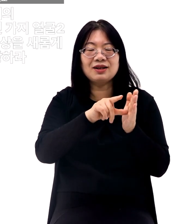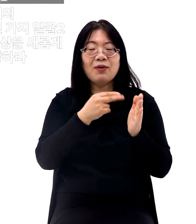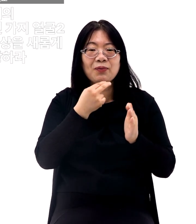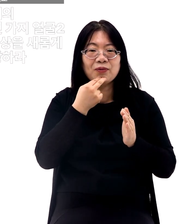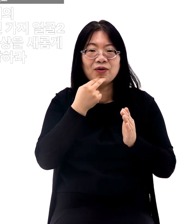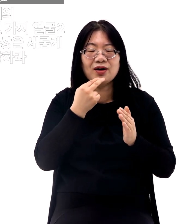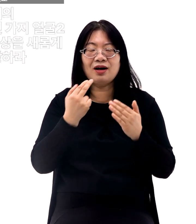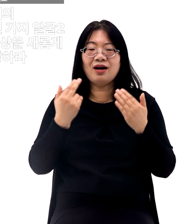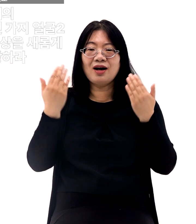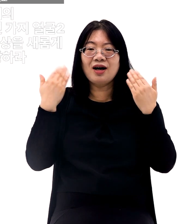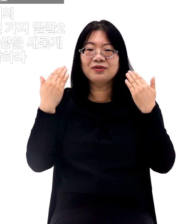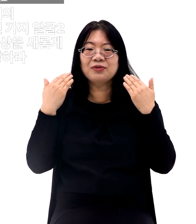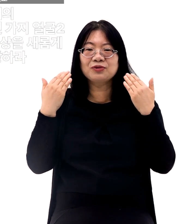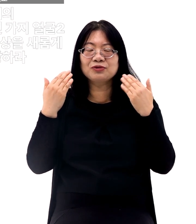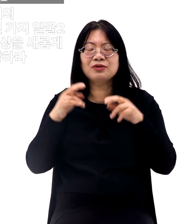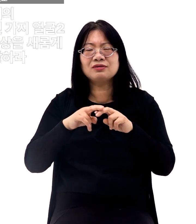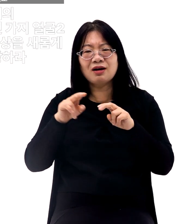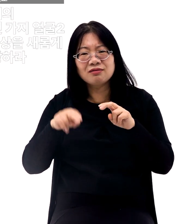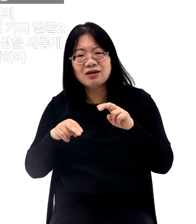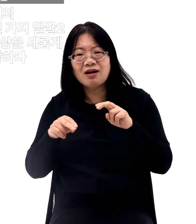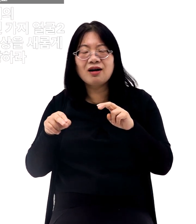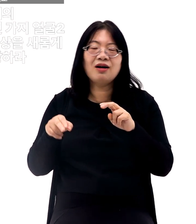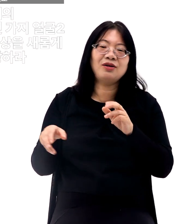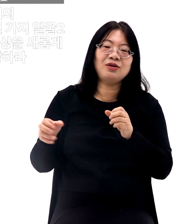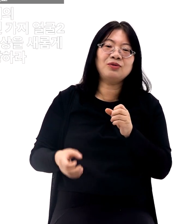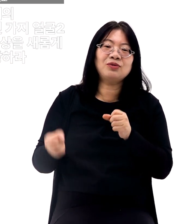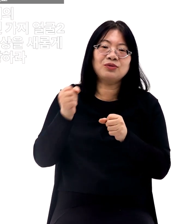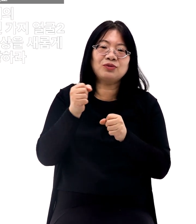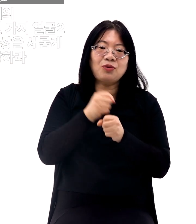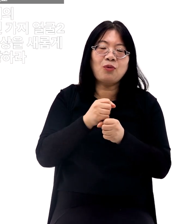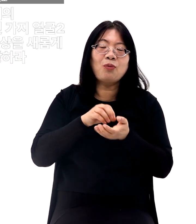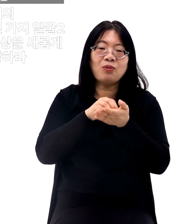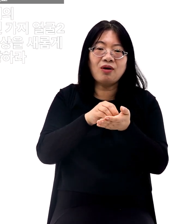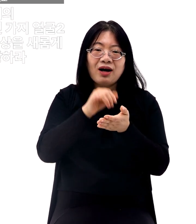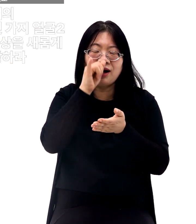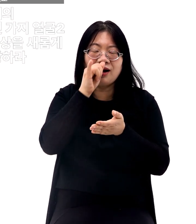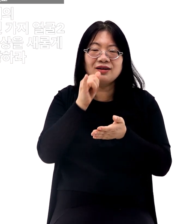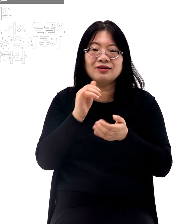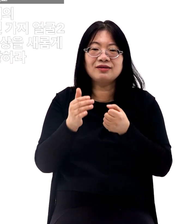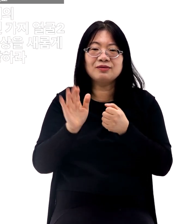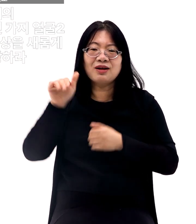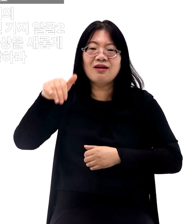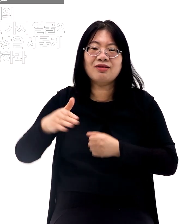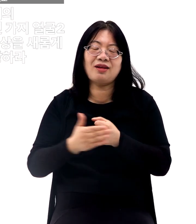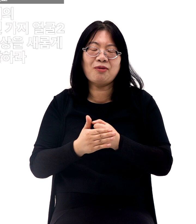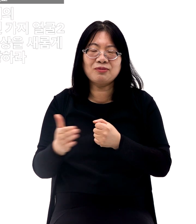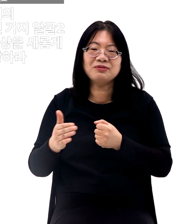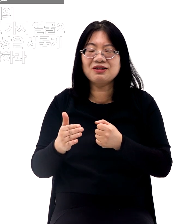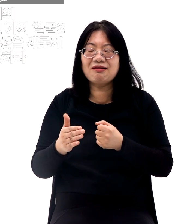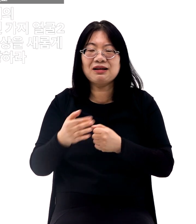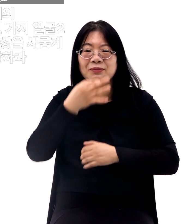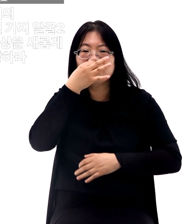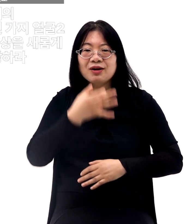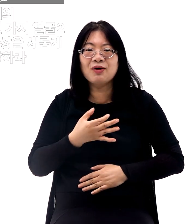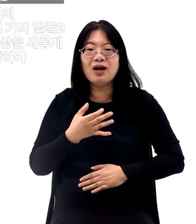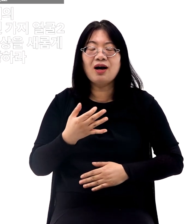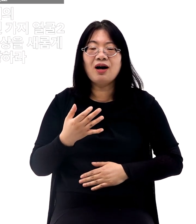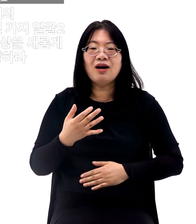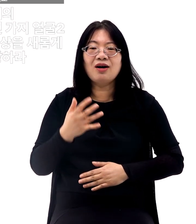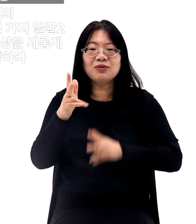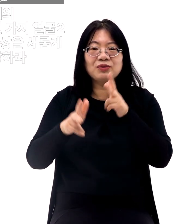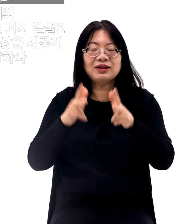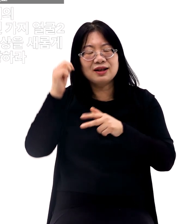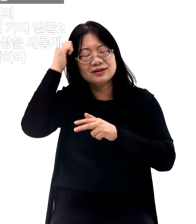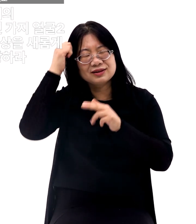뒤죽박죽 다니는 바람에 엉망이 됐죠. 공장 기숙사에서 잠이 들면서 늘 중학교 때